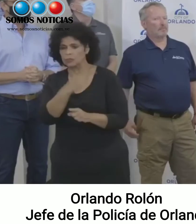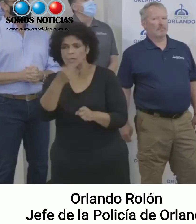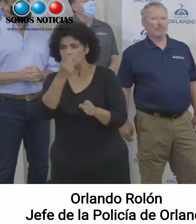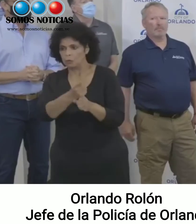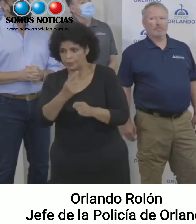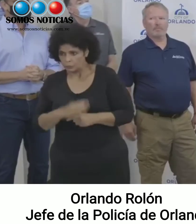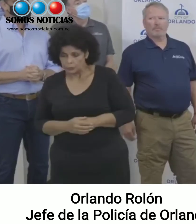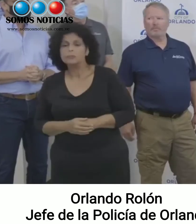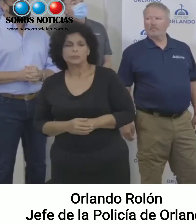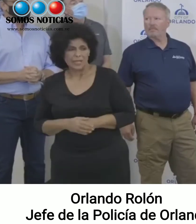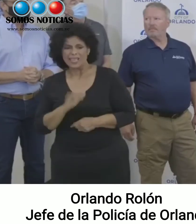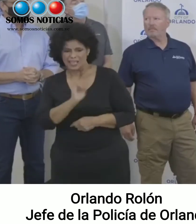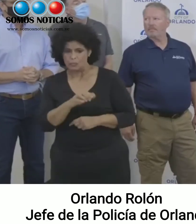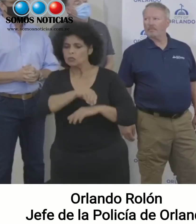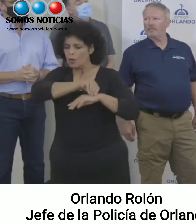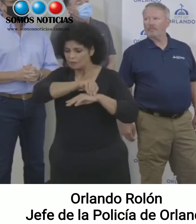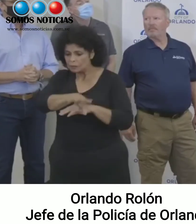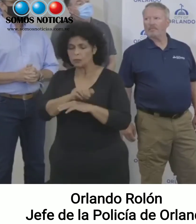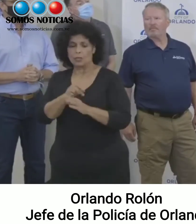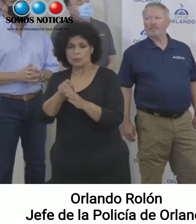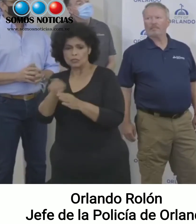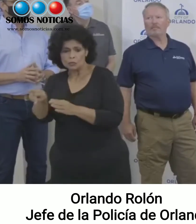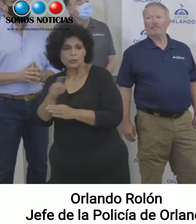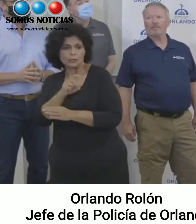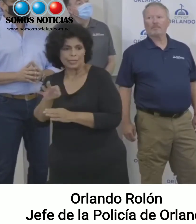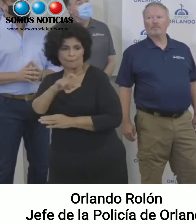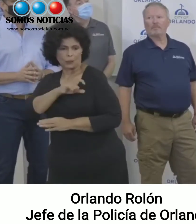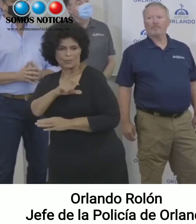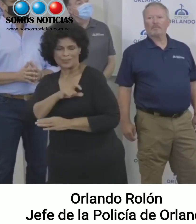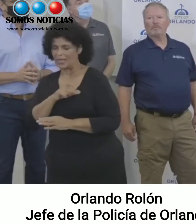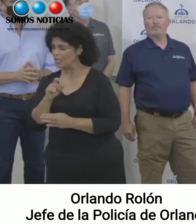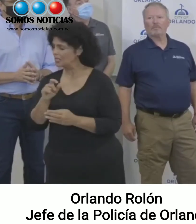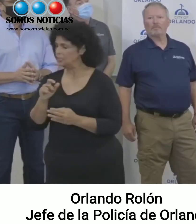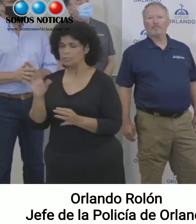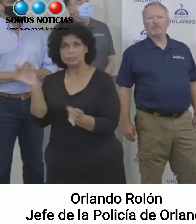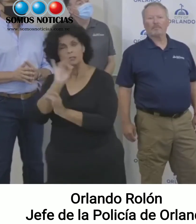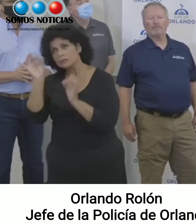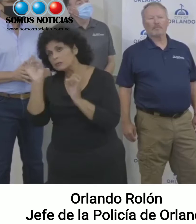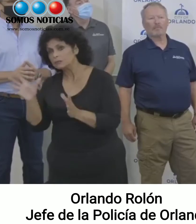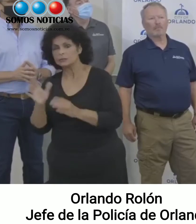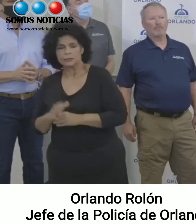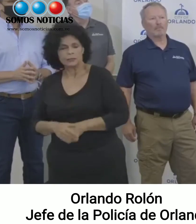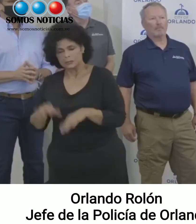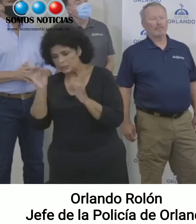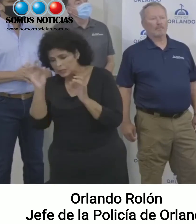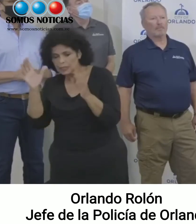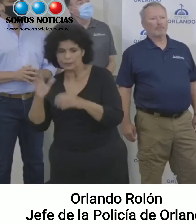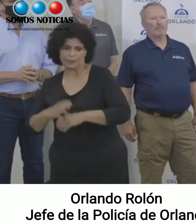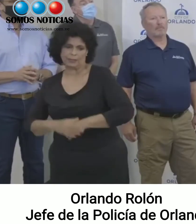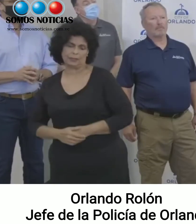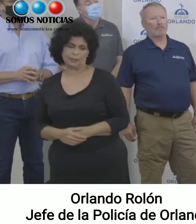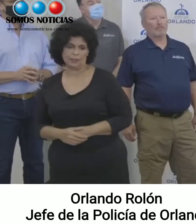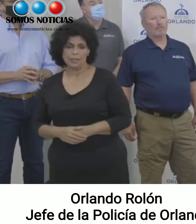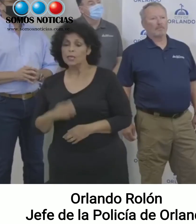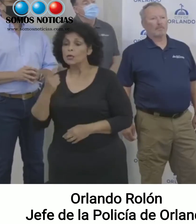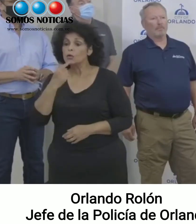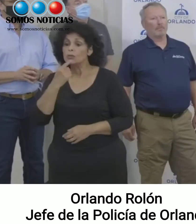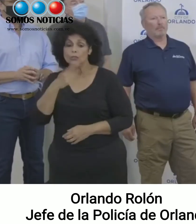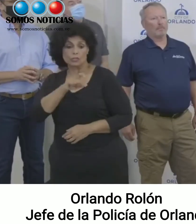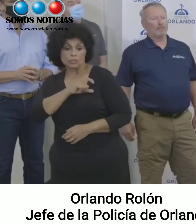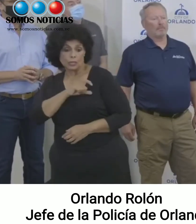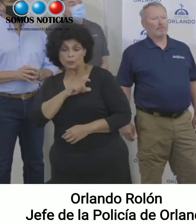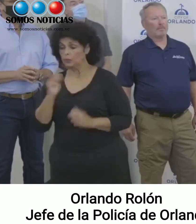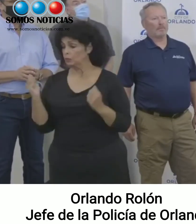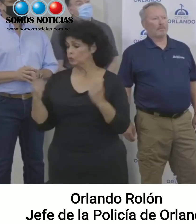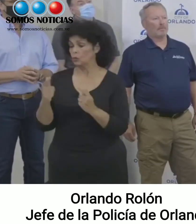que ha afectado la profesión de la policía de una manera increíble. Todo líder, como mencionó el sheriff y como han